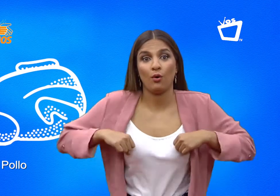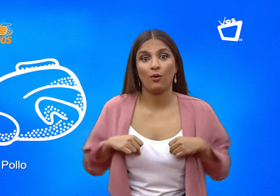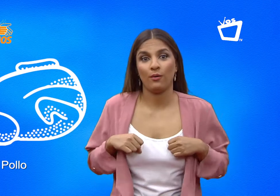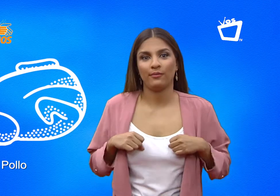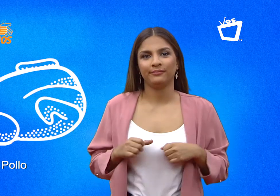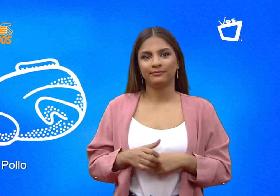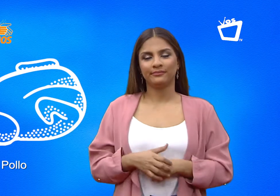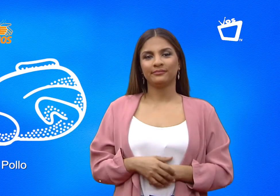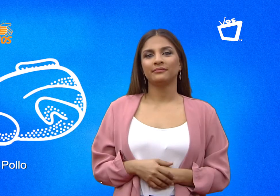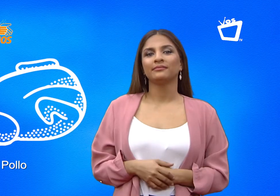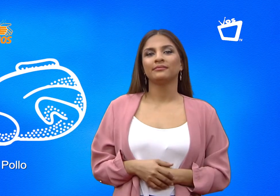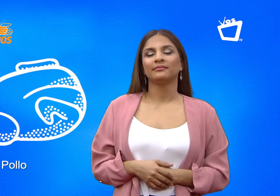Pollo.